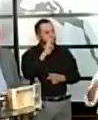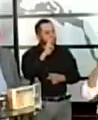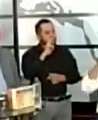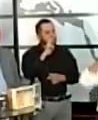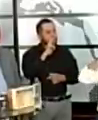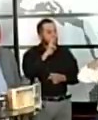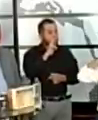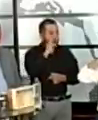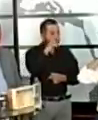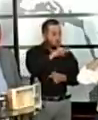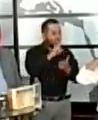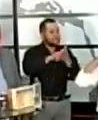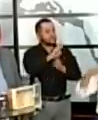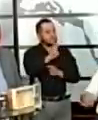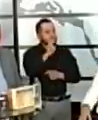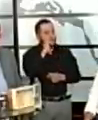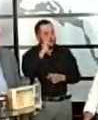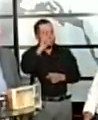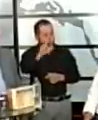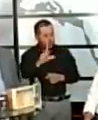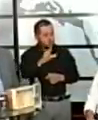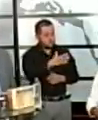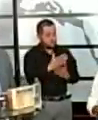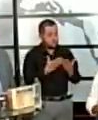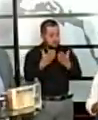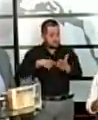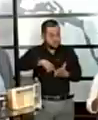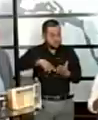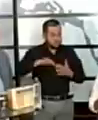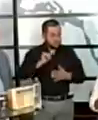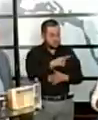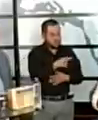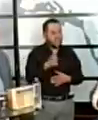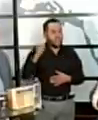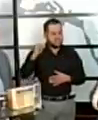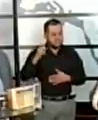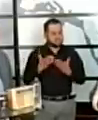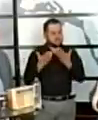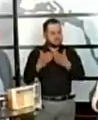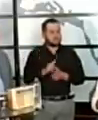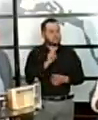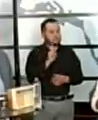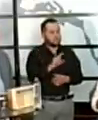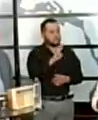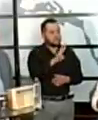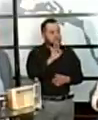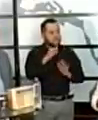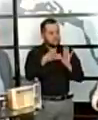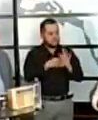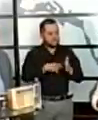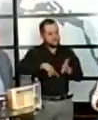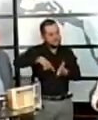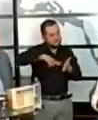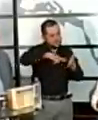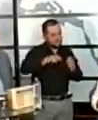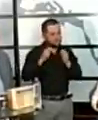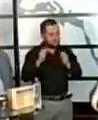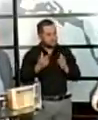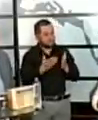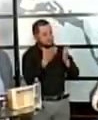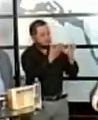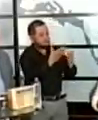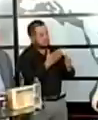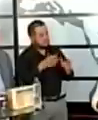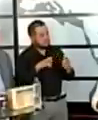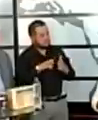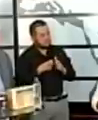de julio. ¿Usted ya entregó las suyas, sí, Mauricio? Sí, ayer entregamos 123 mil firmas. Doctor Crossway, ¿no